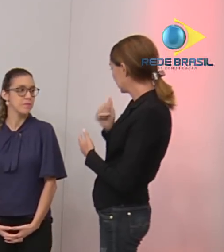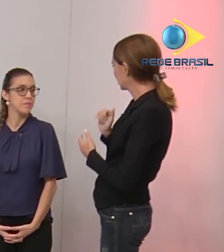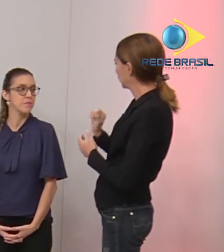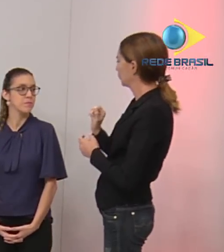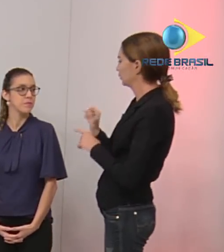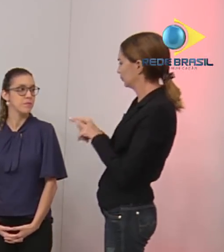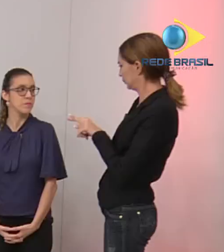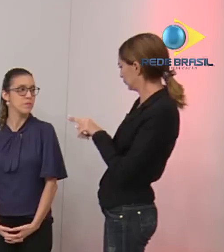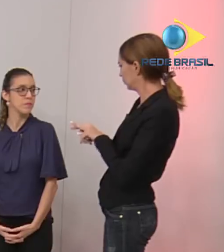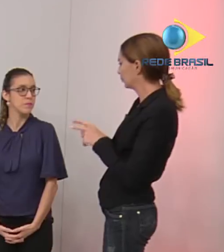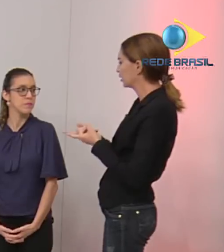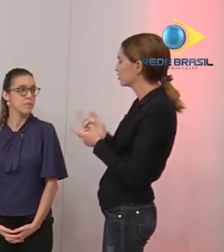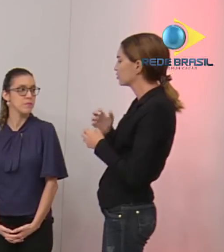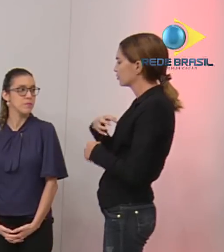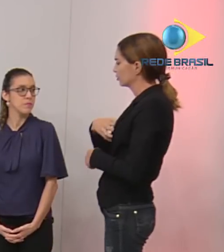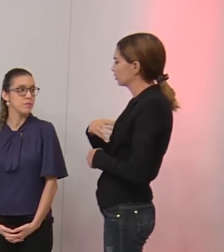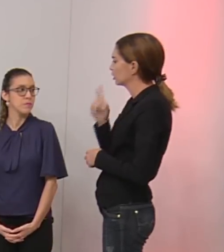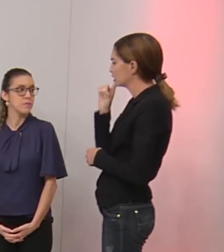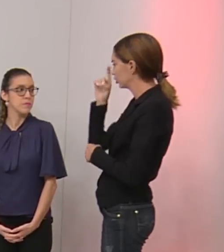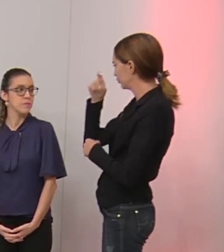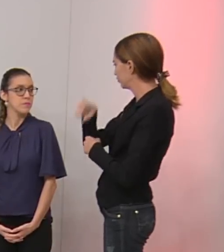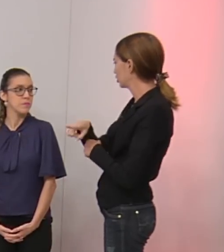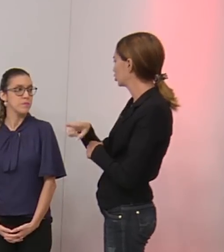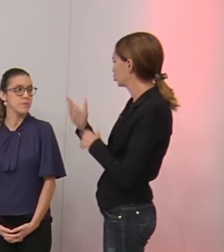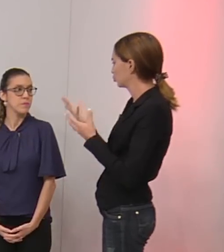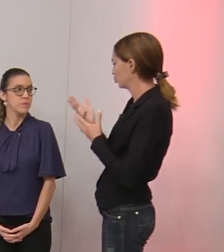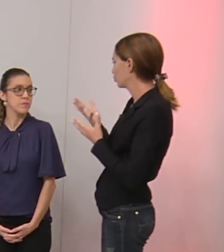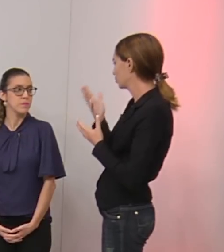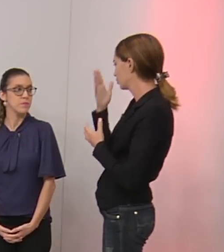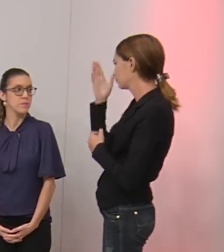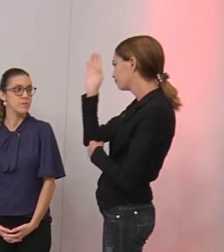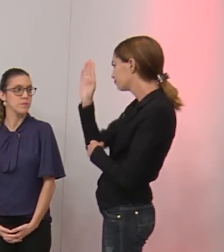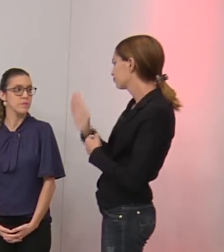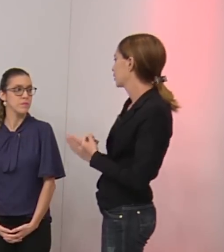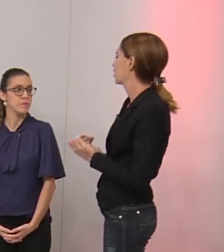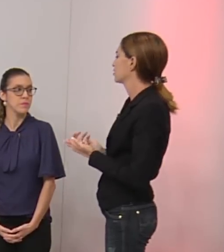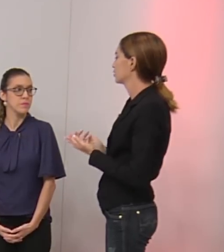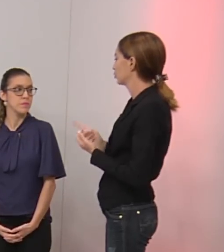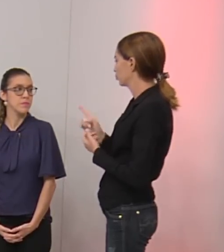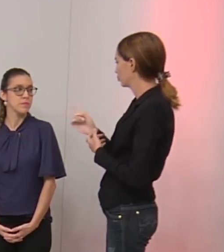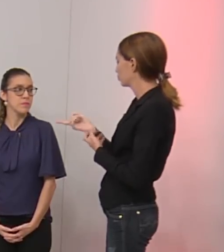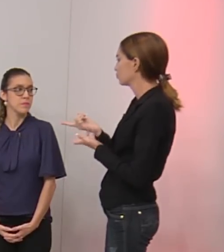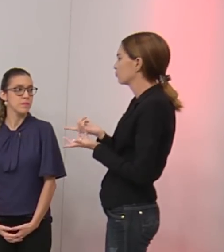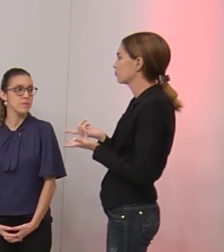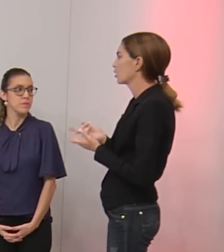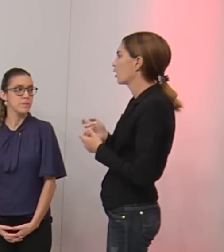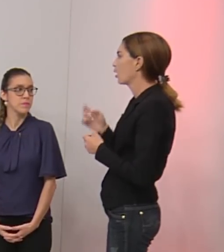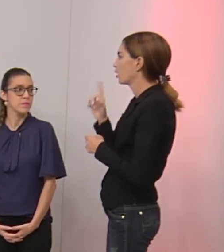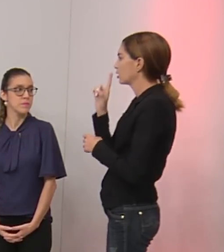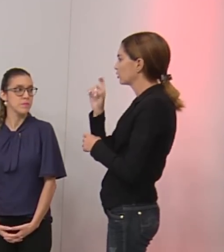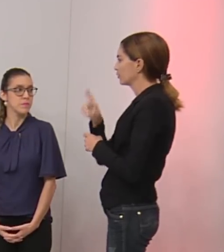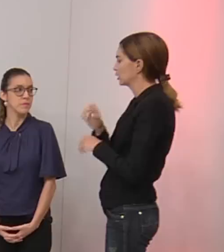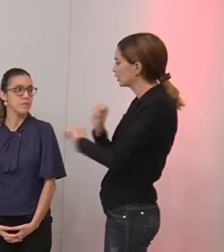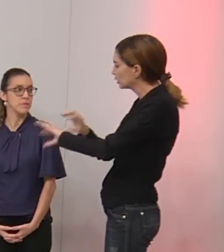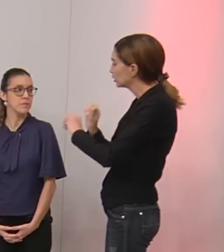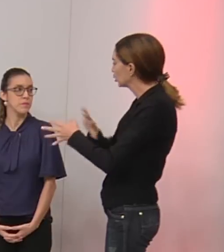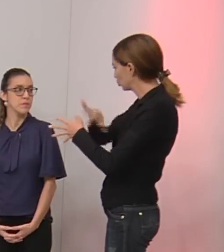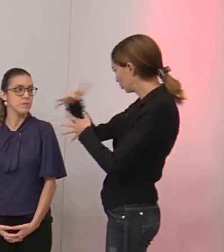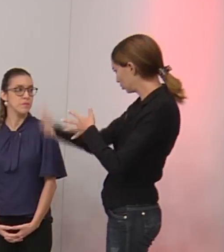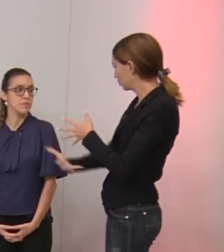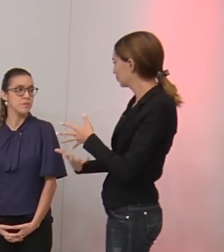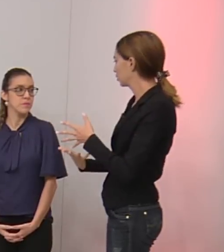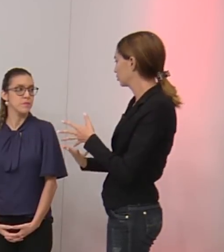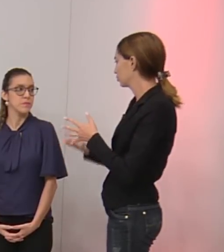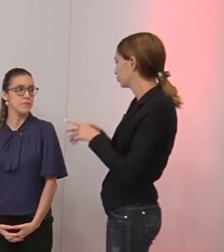impressões que são as dificuldades enfrentadas hoje a nível nacional, a nível do Brasil, com relação ao ensino de Libras